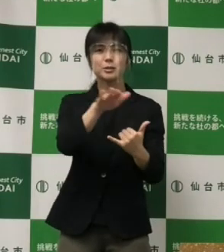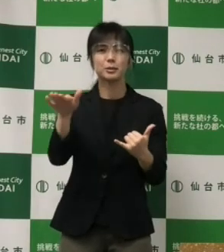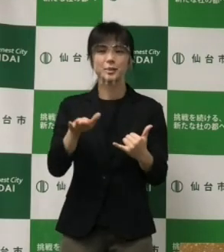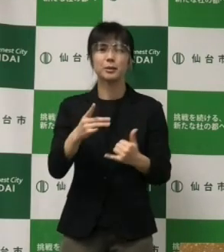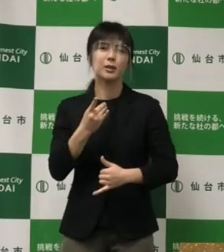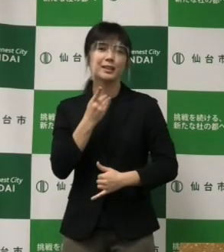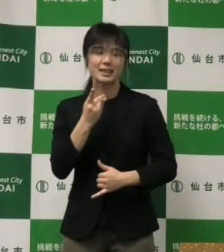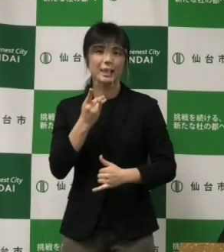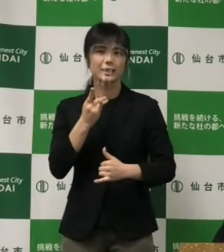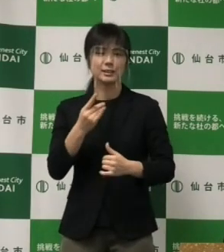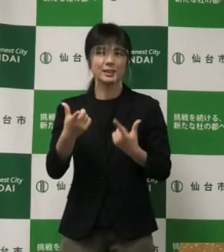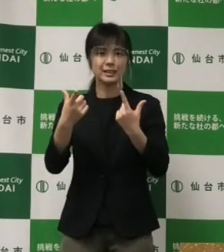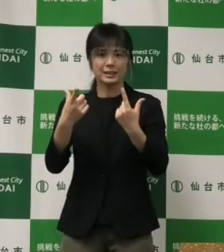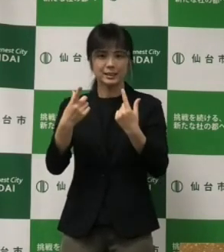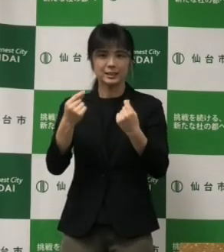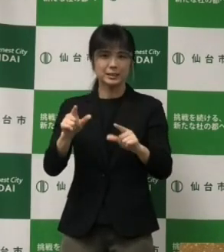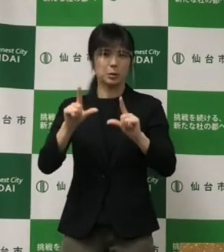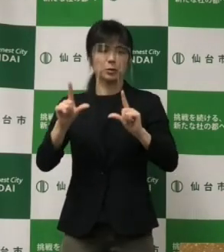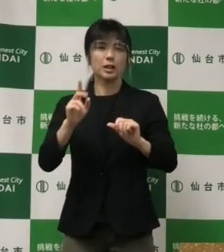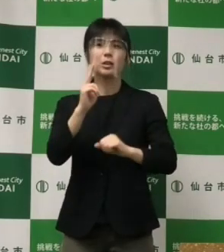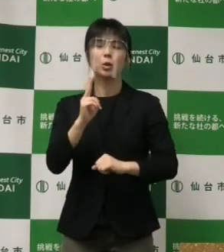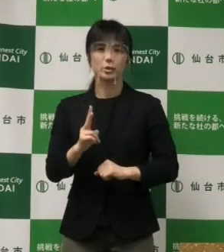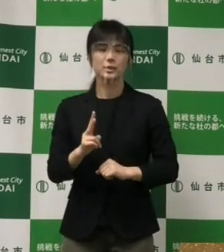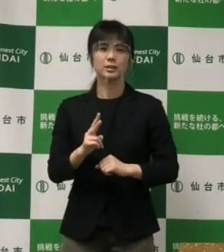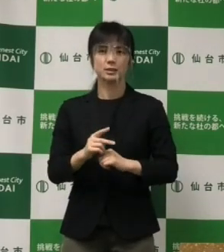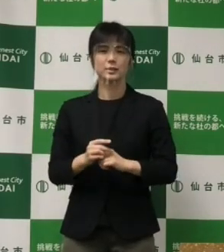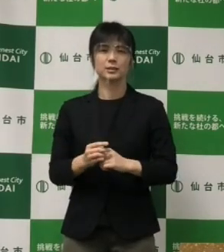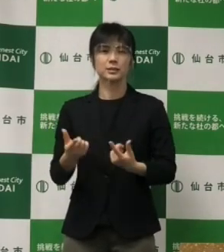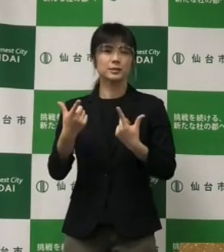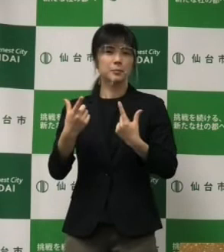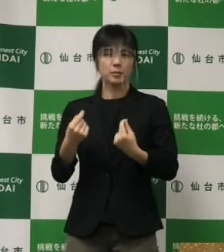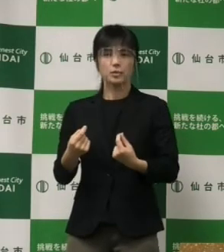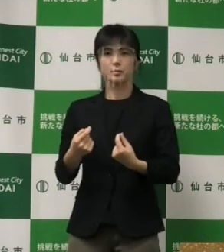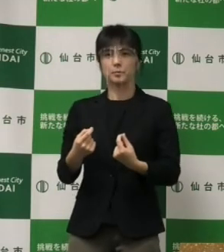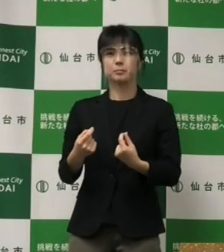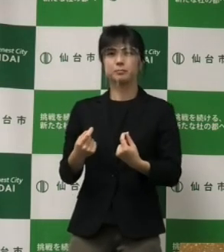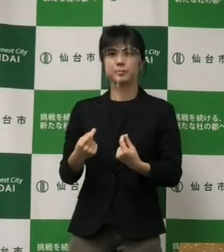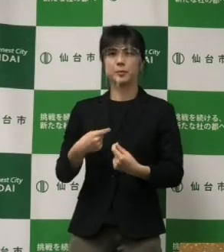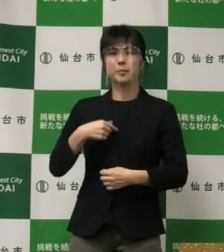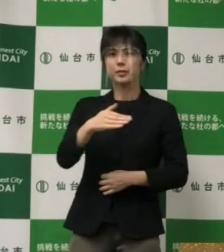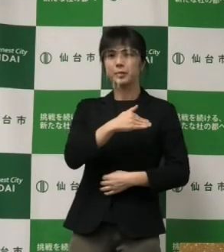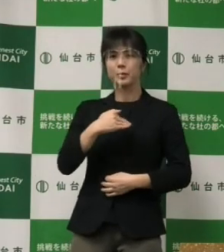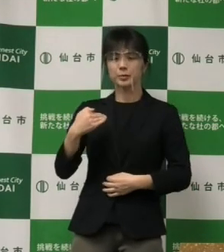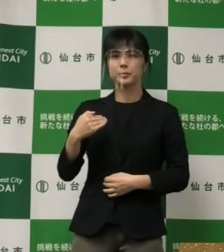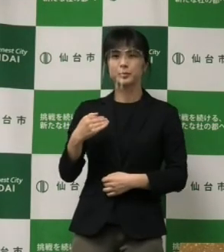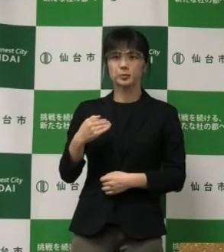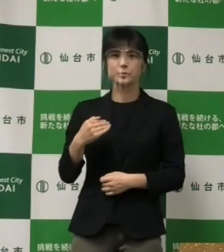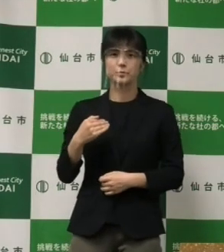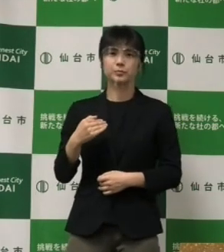期待に応えられるように、これも選管とともに私どもも